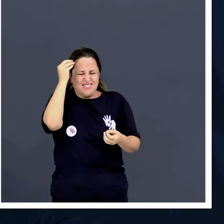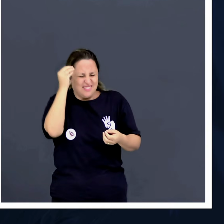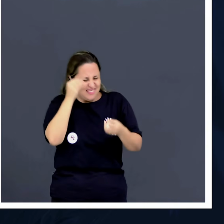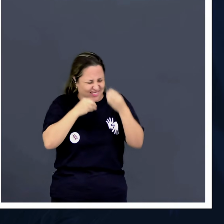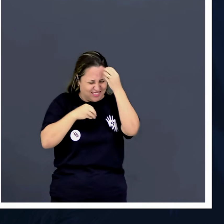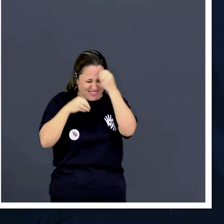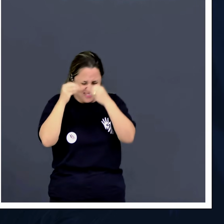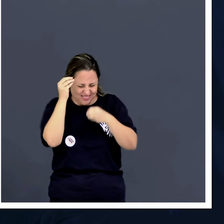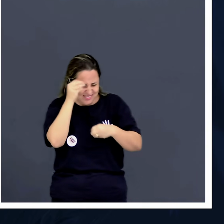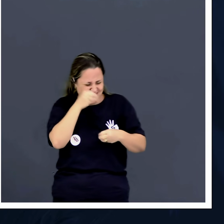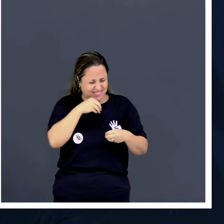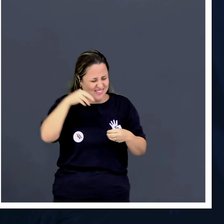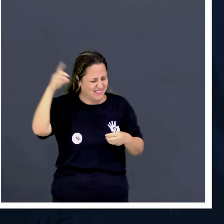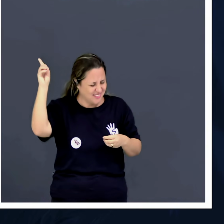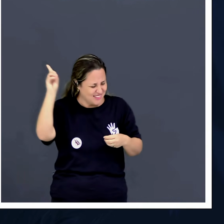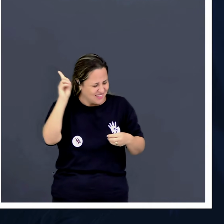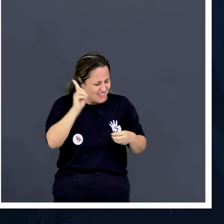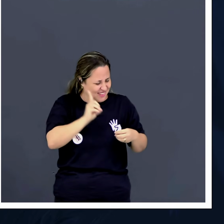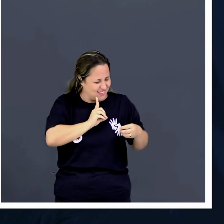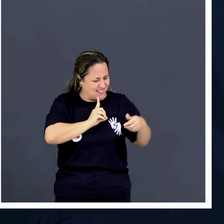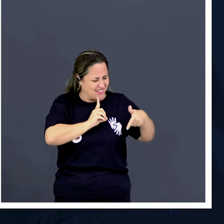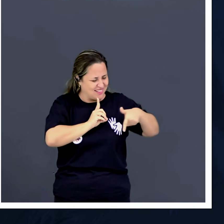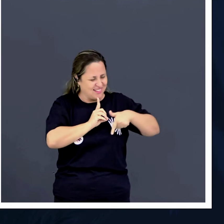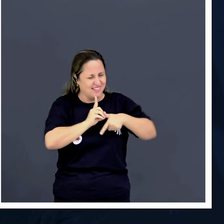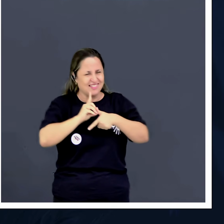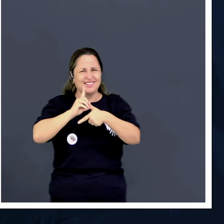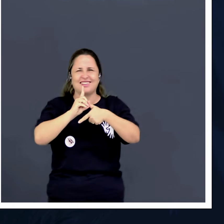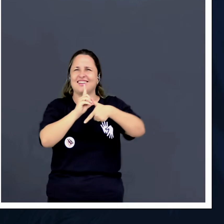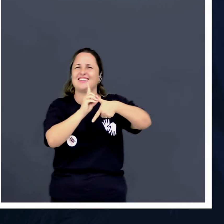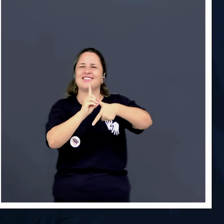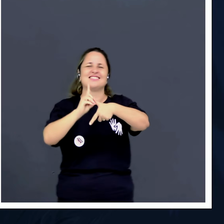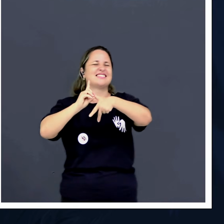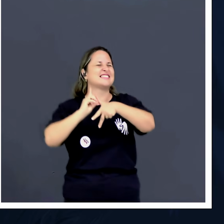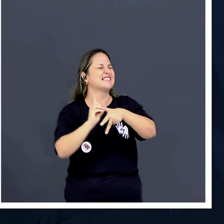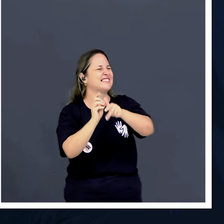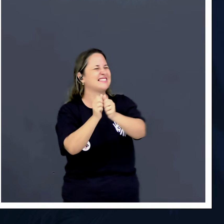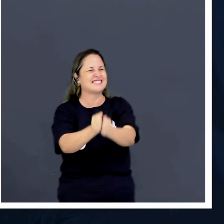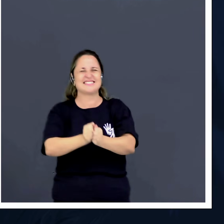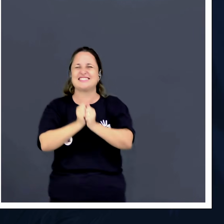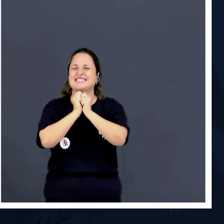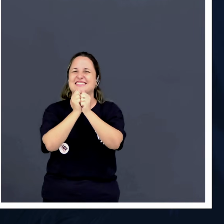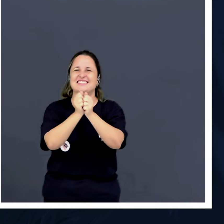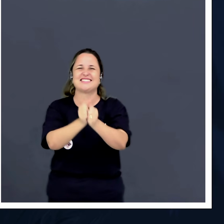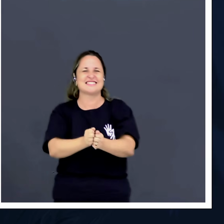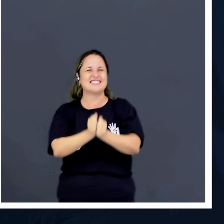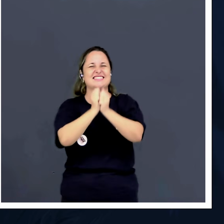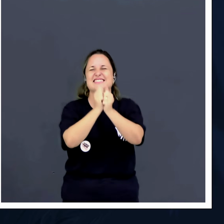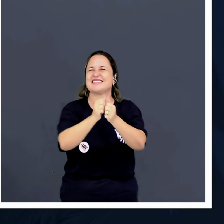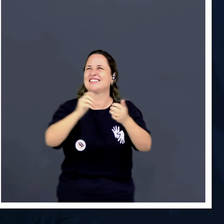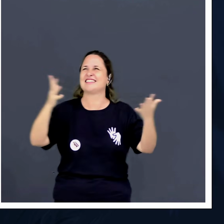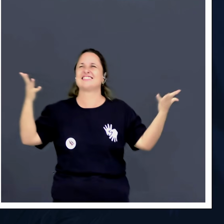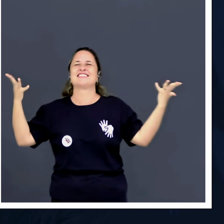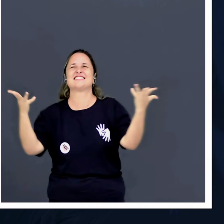Se estou fraco, me levanta, não me abandonará.